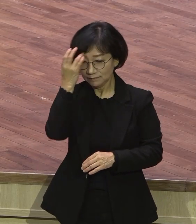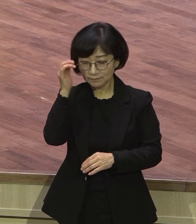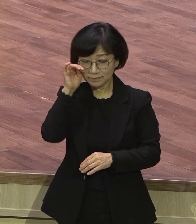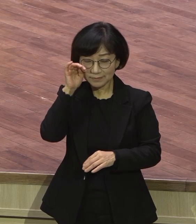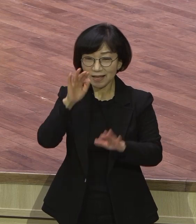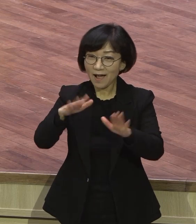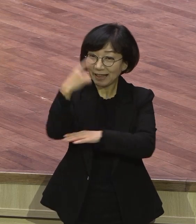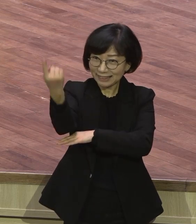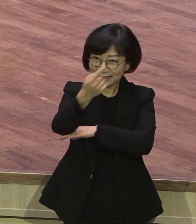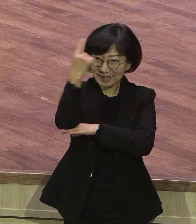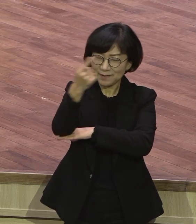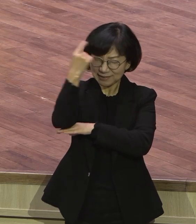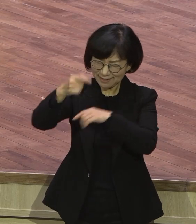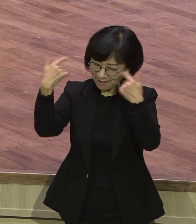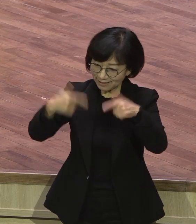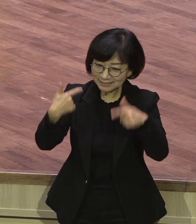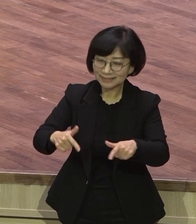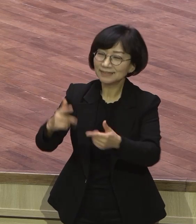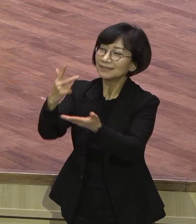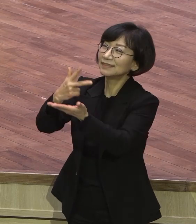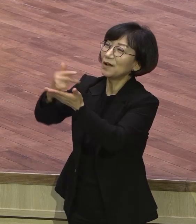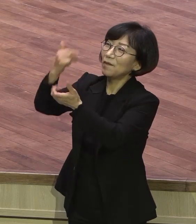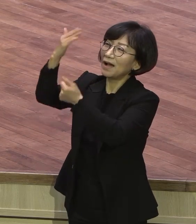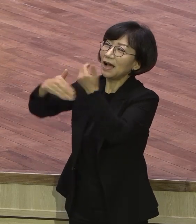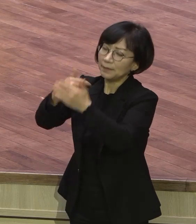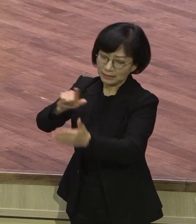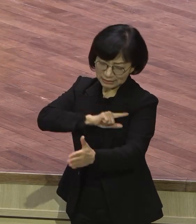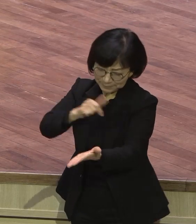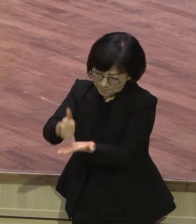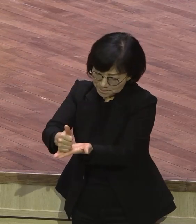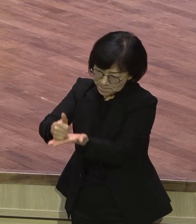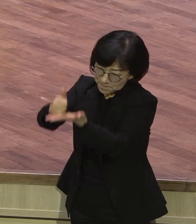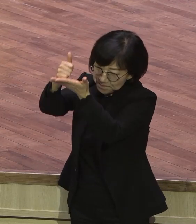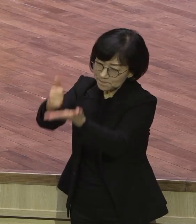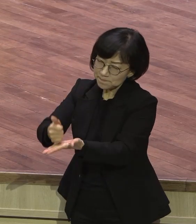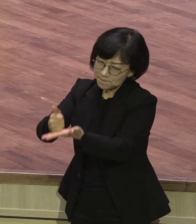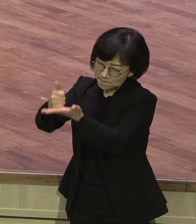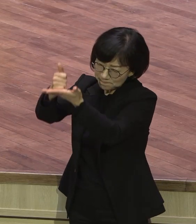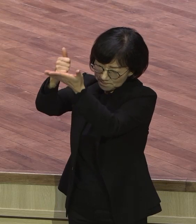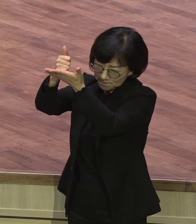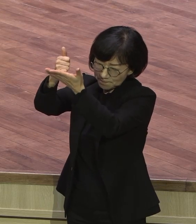요하와 하나님의 이름을 높이는 것을 볼 수가 있습니다